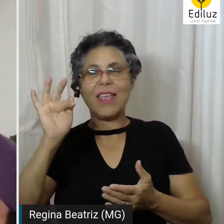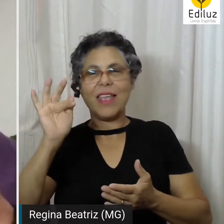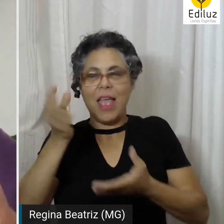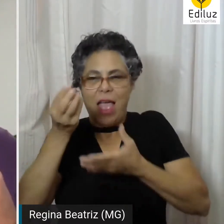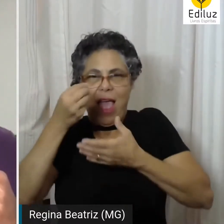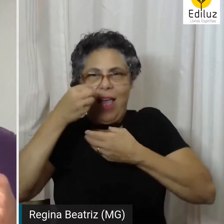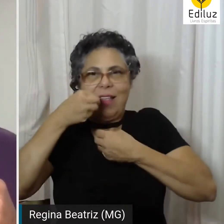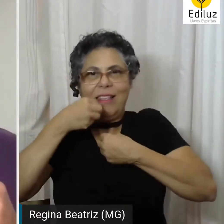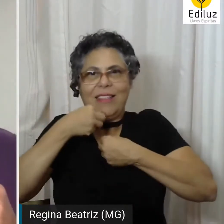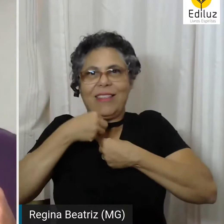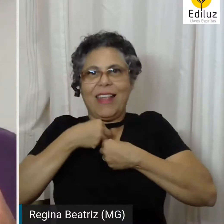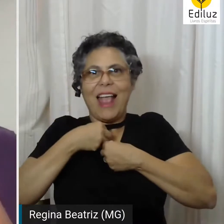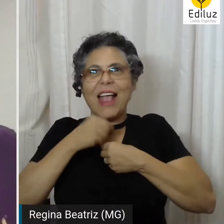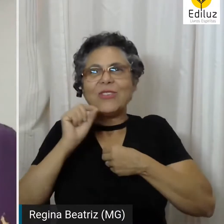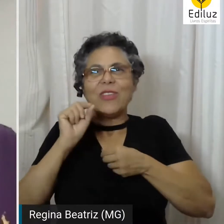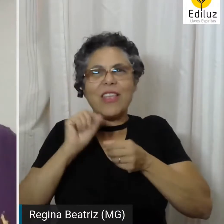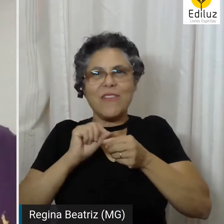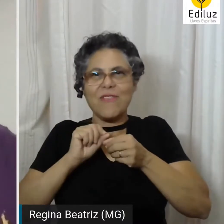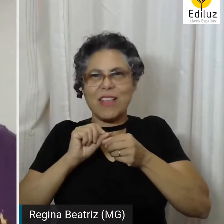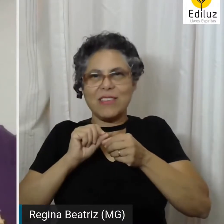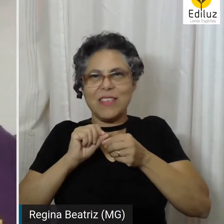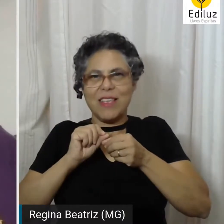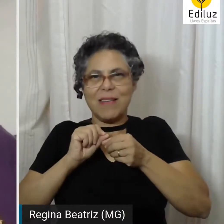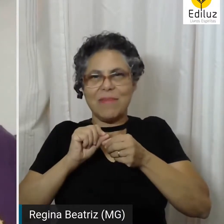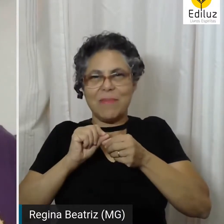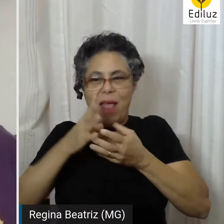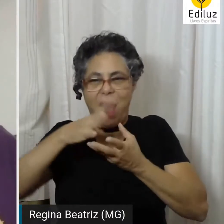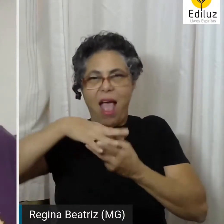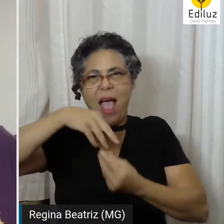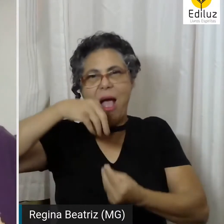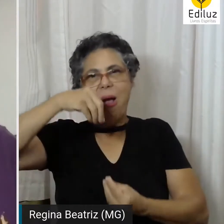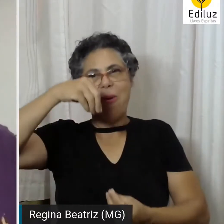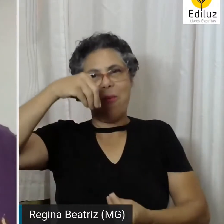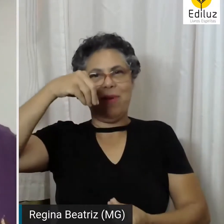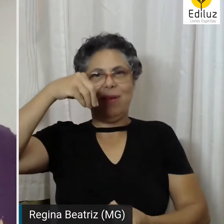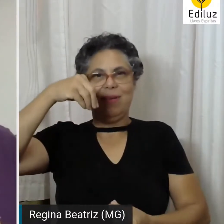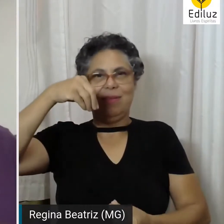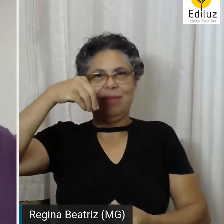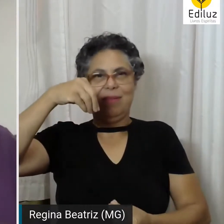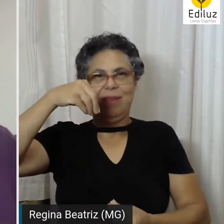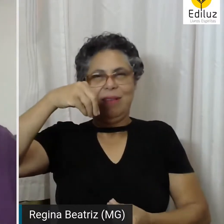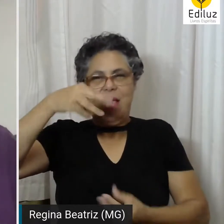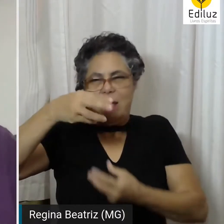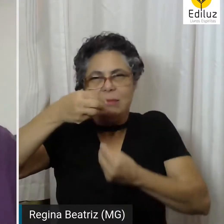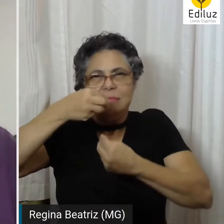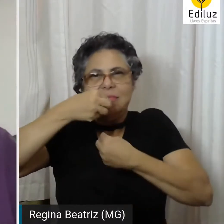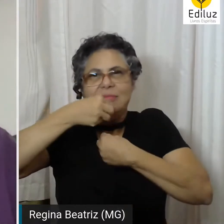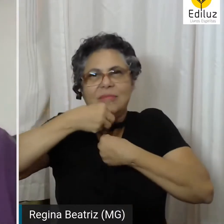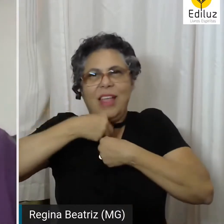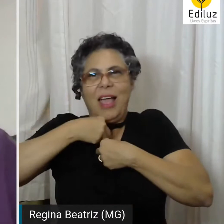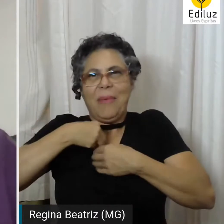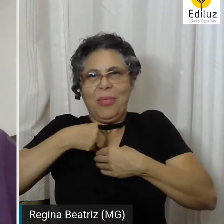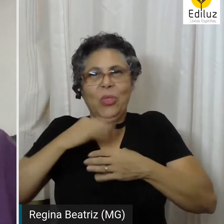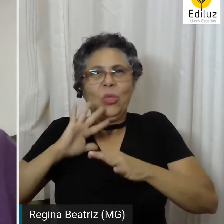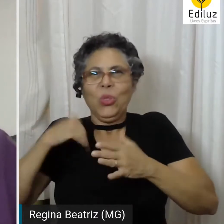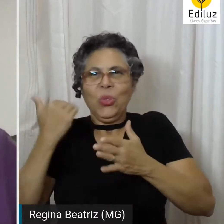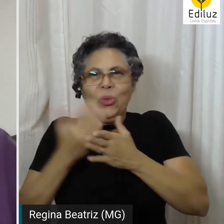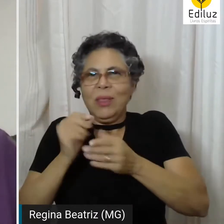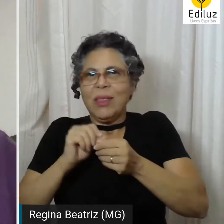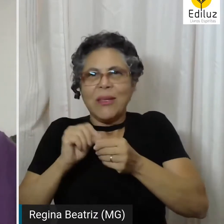nos traz o que fazemos para o âmago da alma. Leva as nossas ações e as